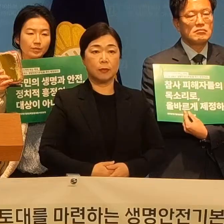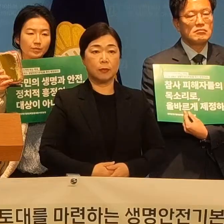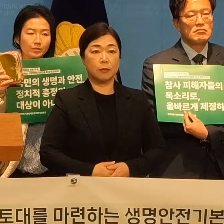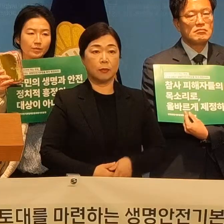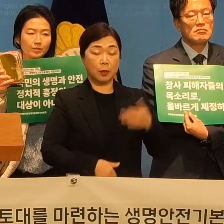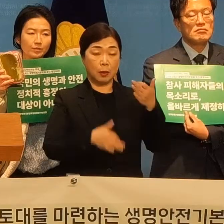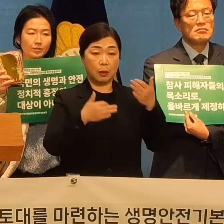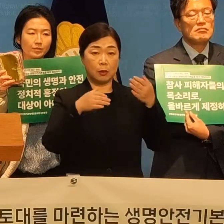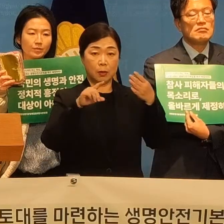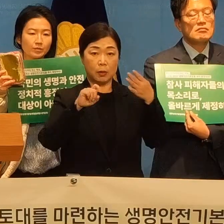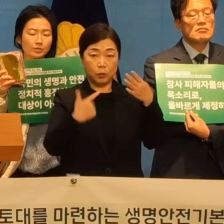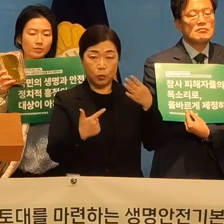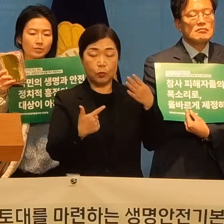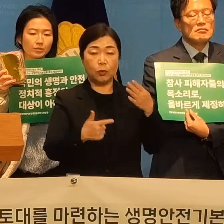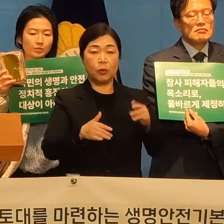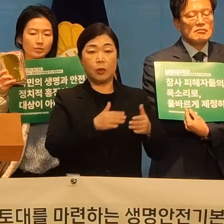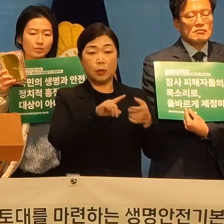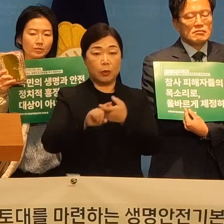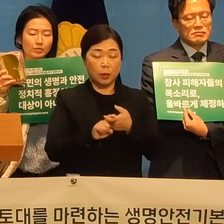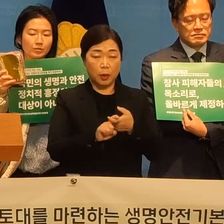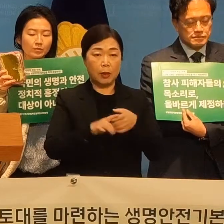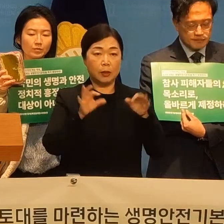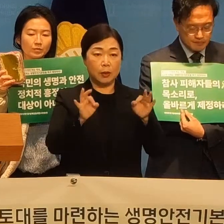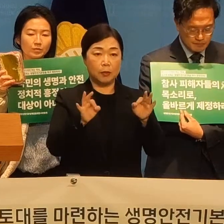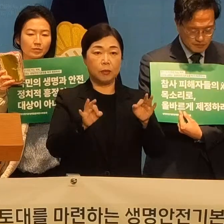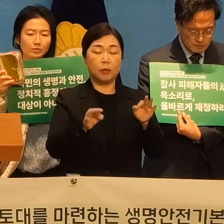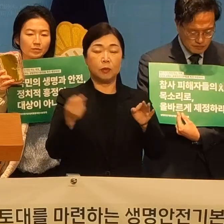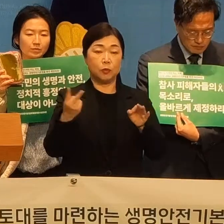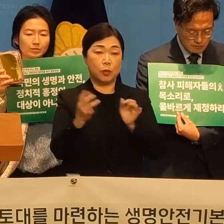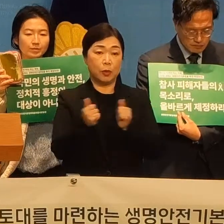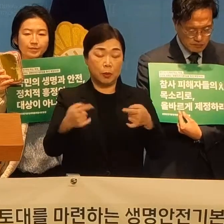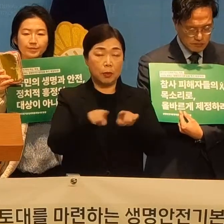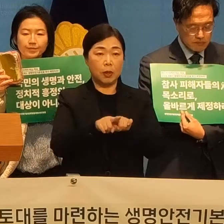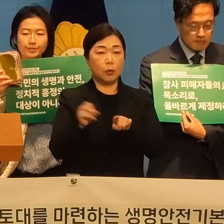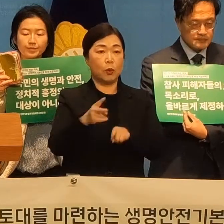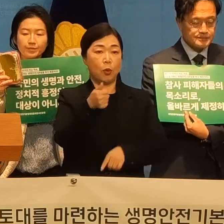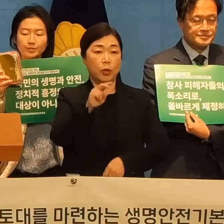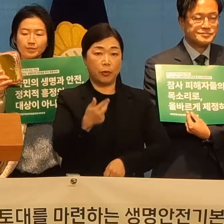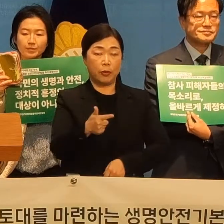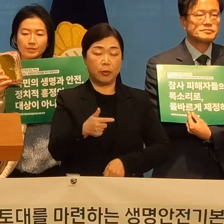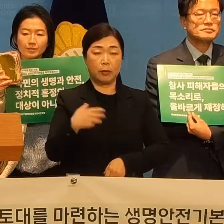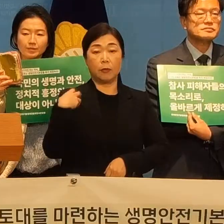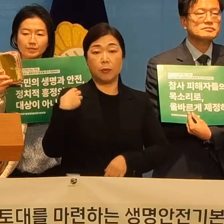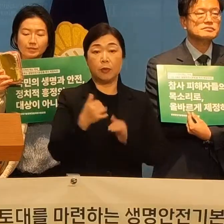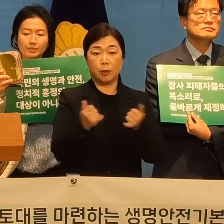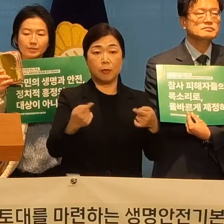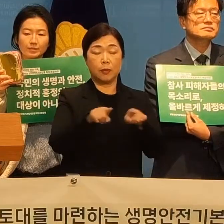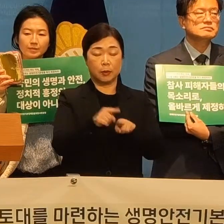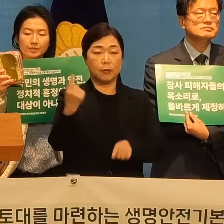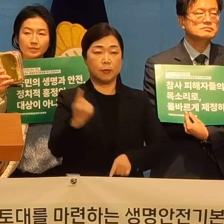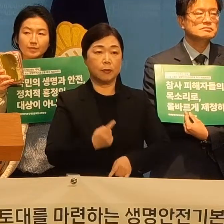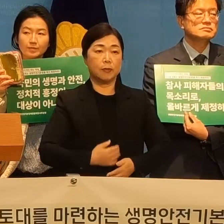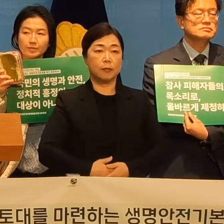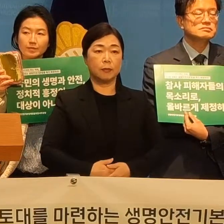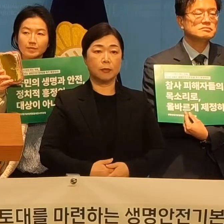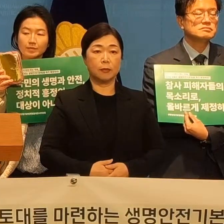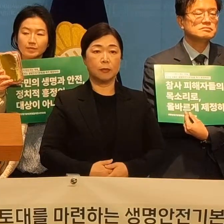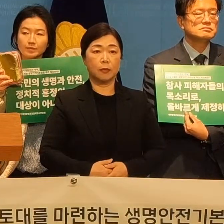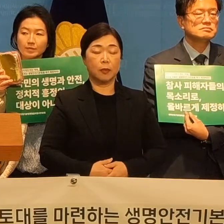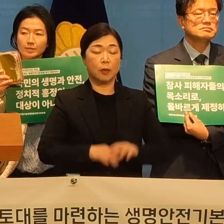김선우 사무처장님, 김지혜님 함께 해주셨습니다. 그리고 현슬기 님도 함께 해주셨습니다. 마지막으로